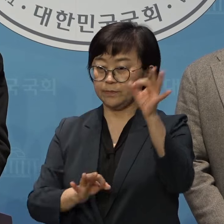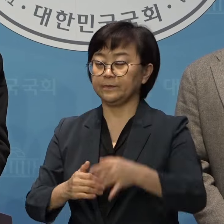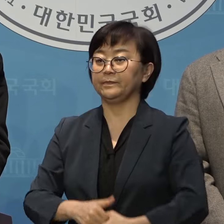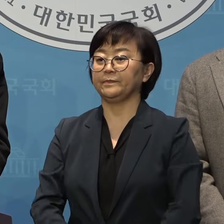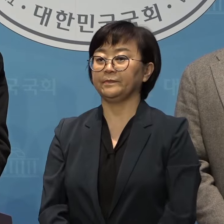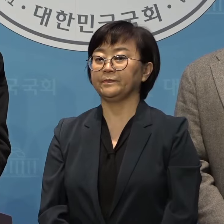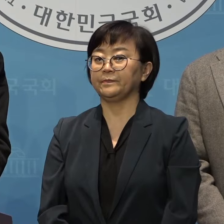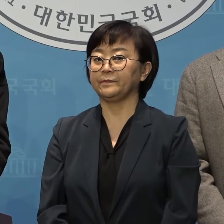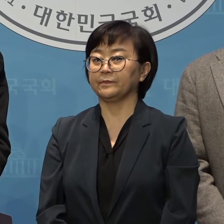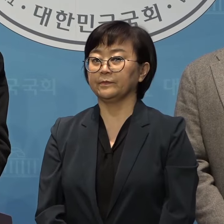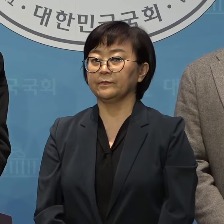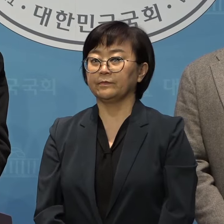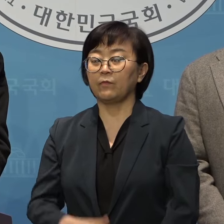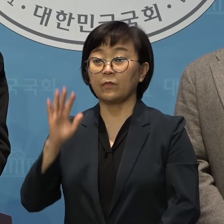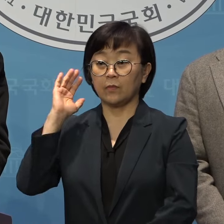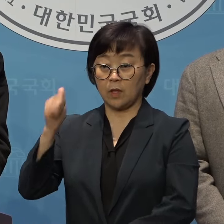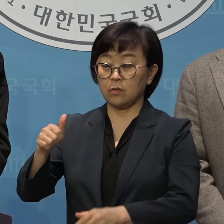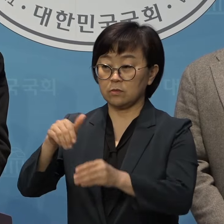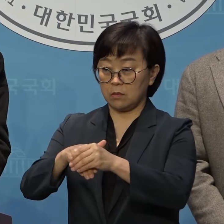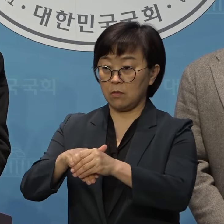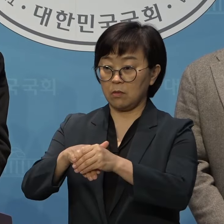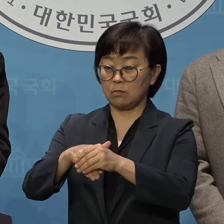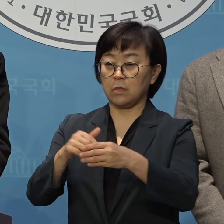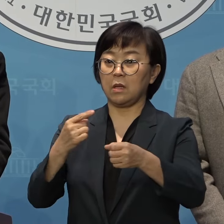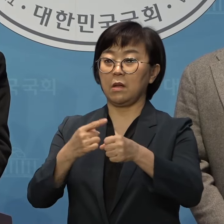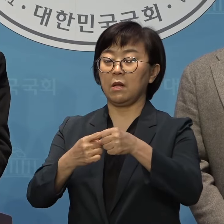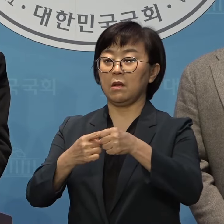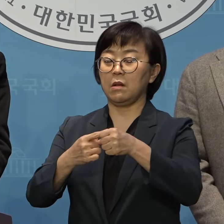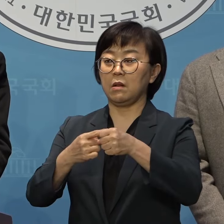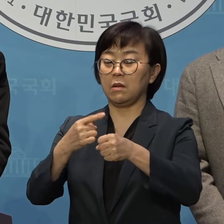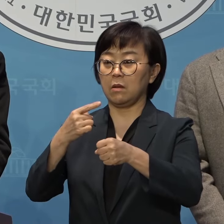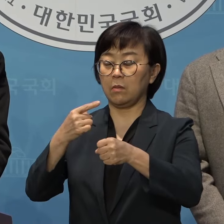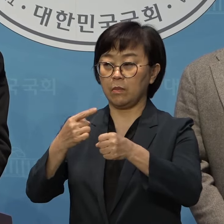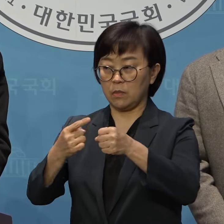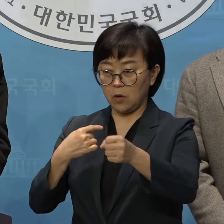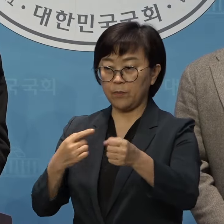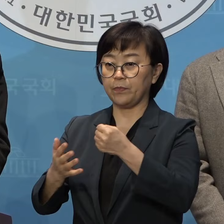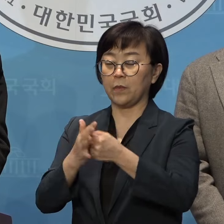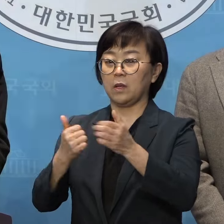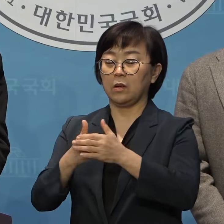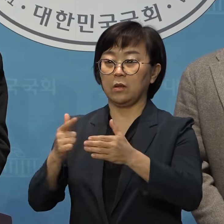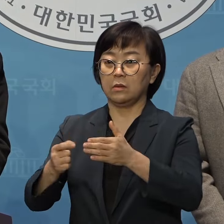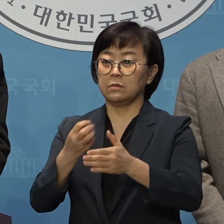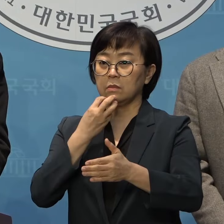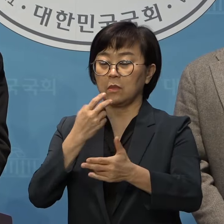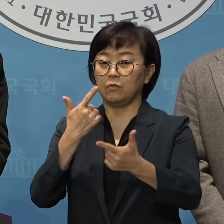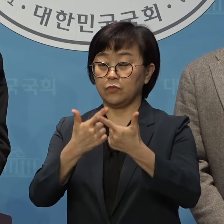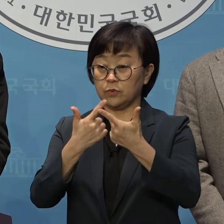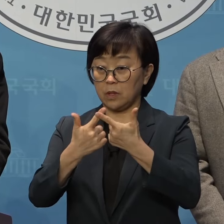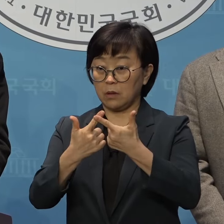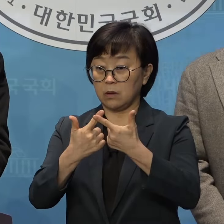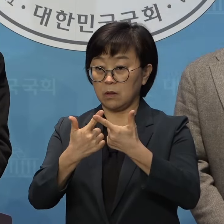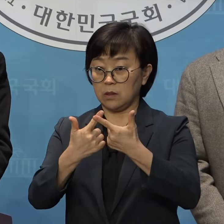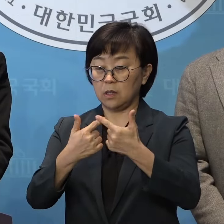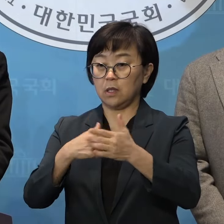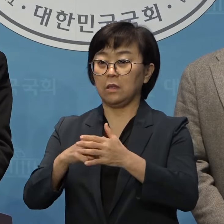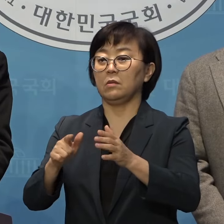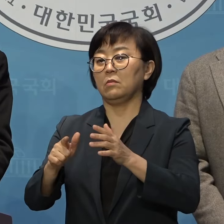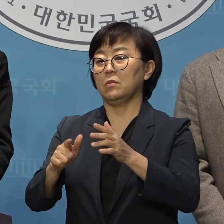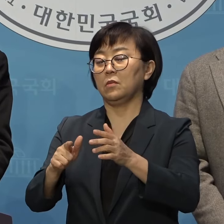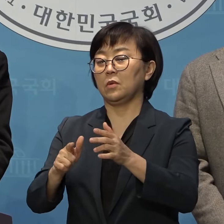실수였습니다. 대통령 선거를 1년 앞둔 시기에 서울과 부산의 공조직을 가동하는